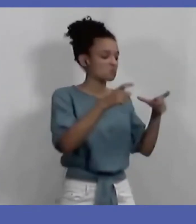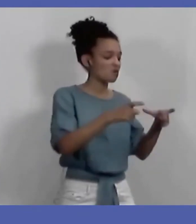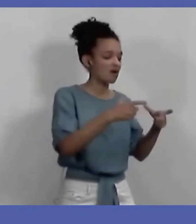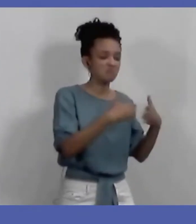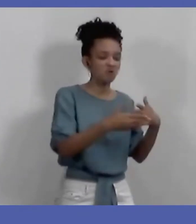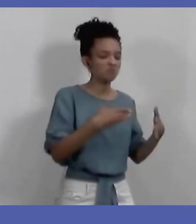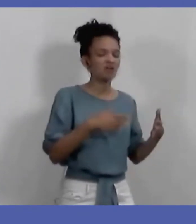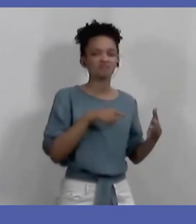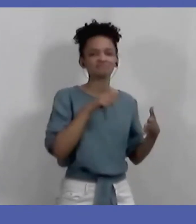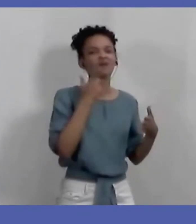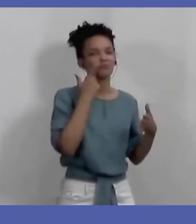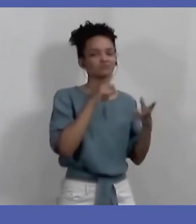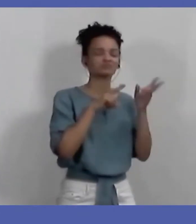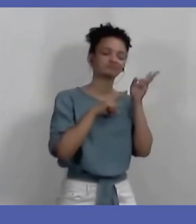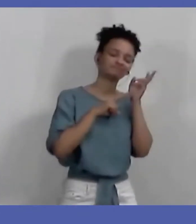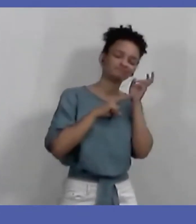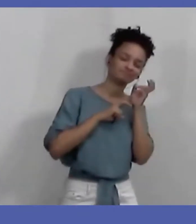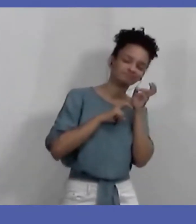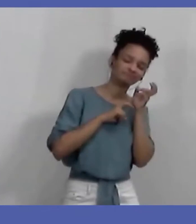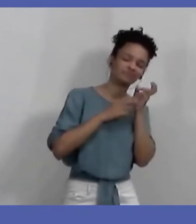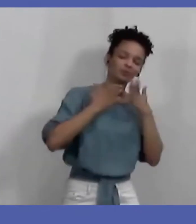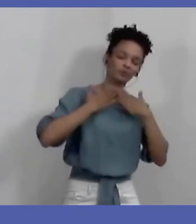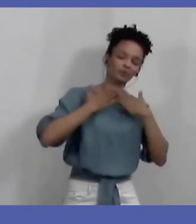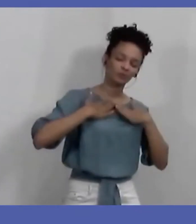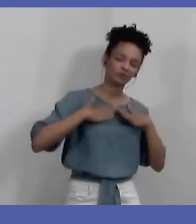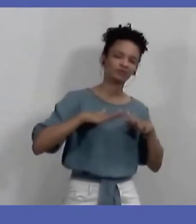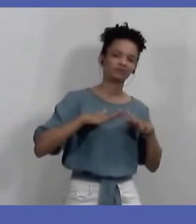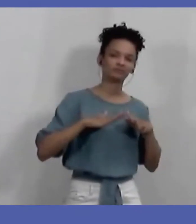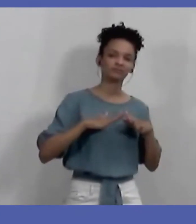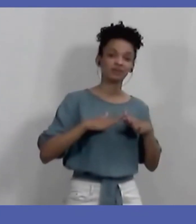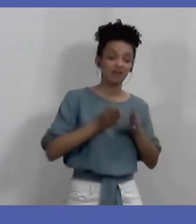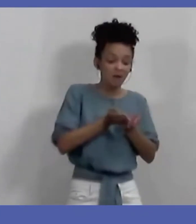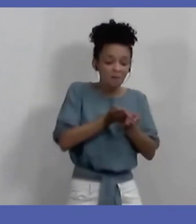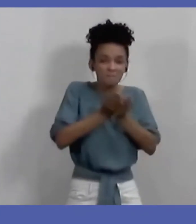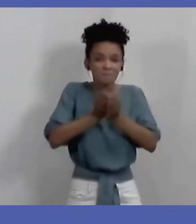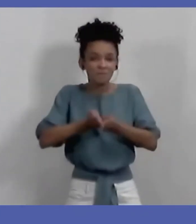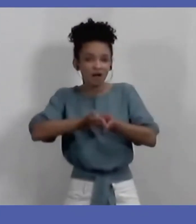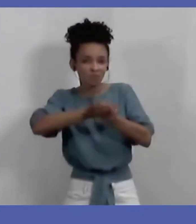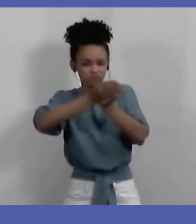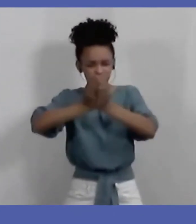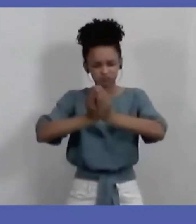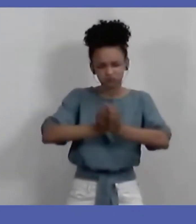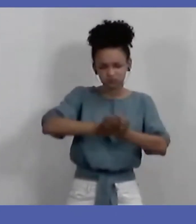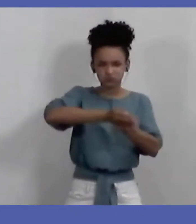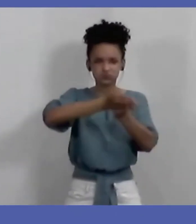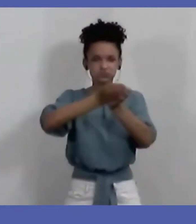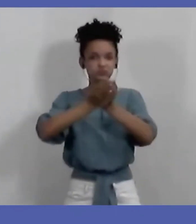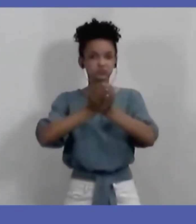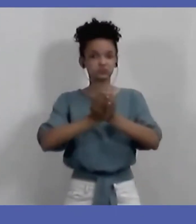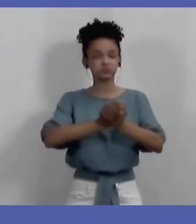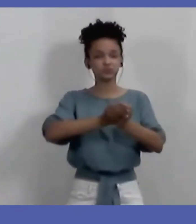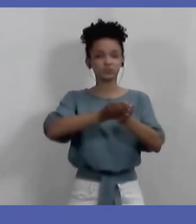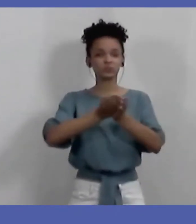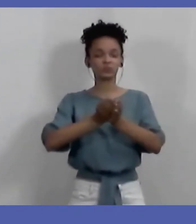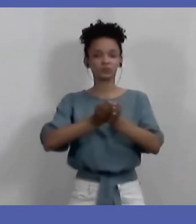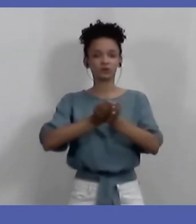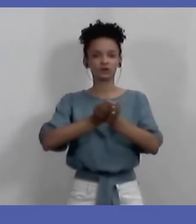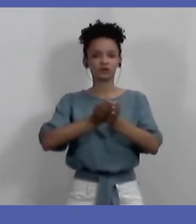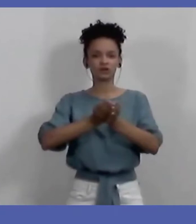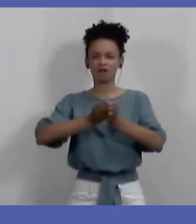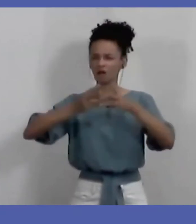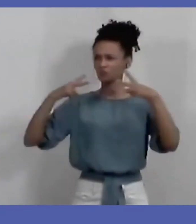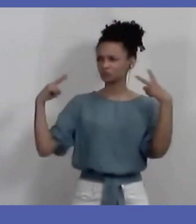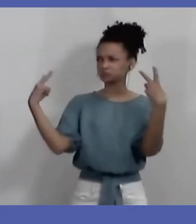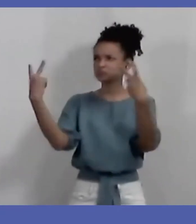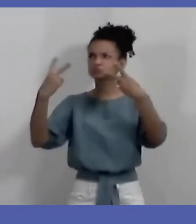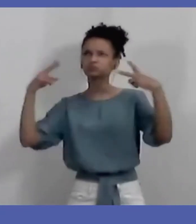ele descansava. E no barco, um barco com grande